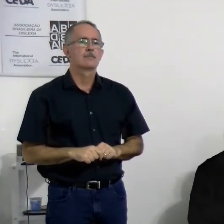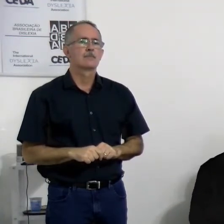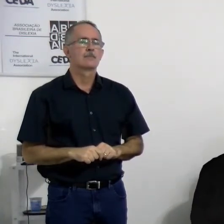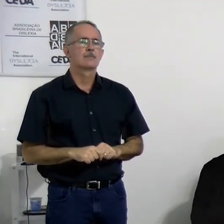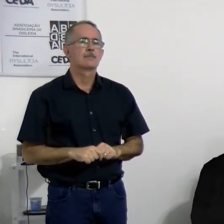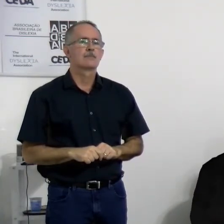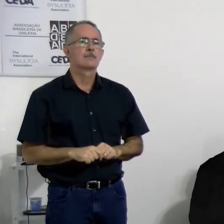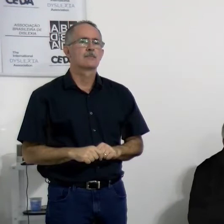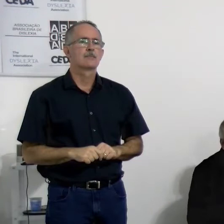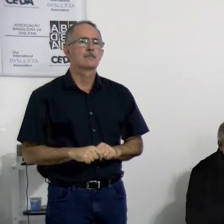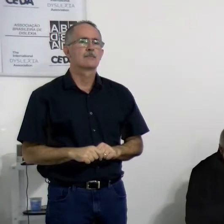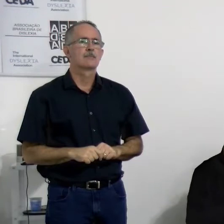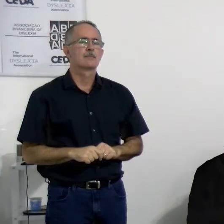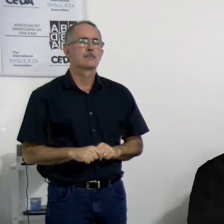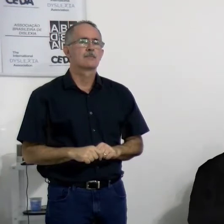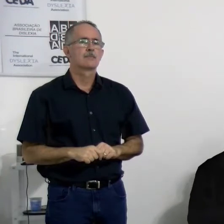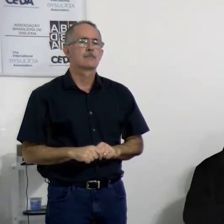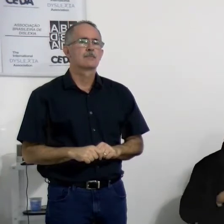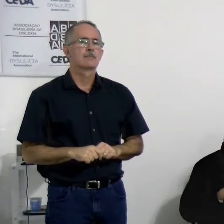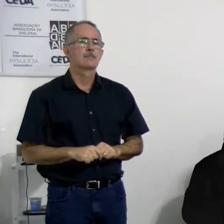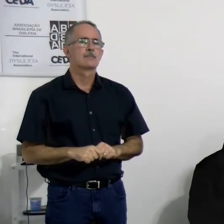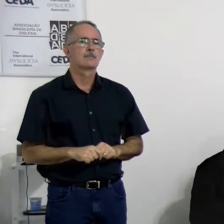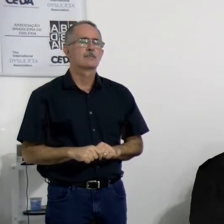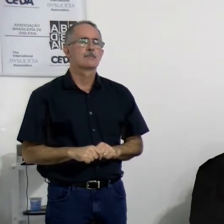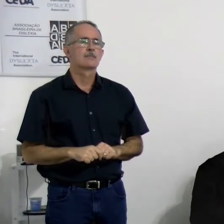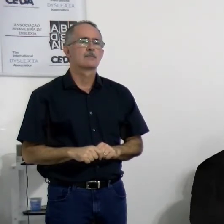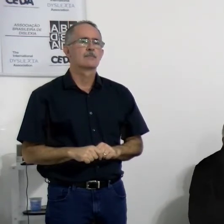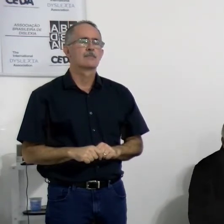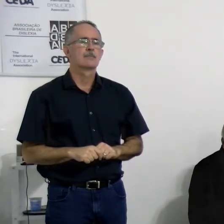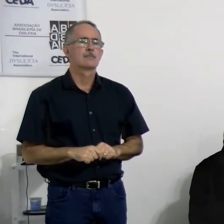a longitudinal project looking at